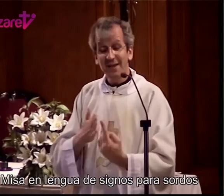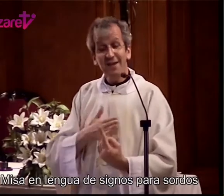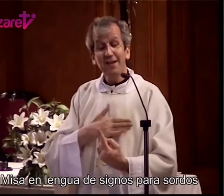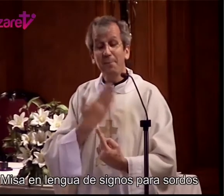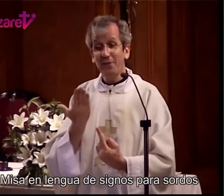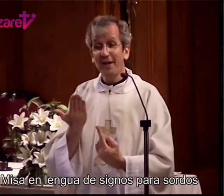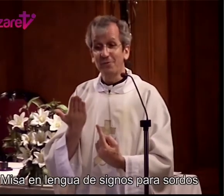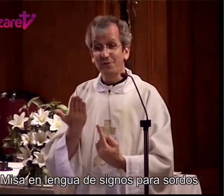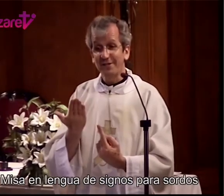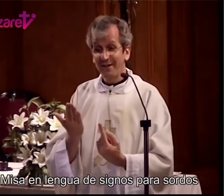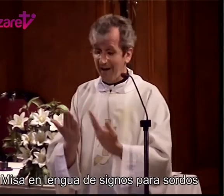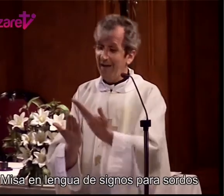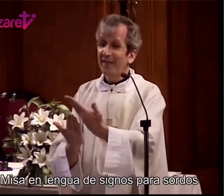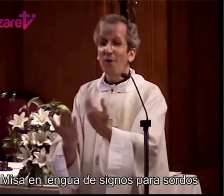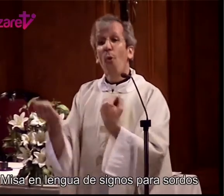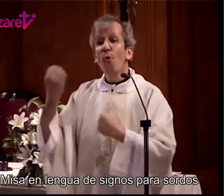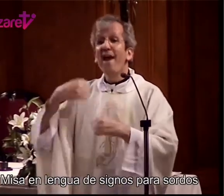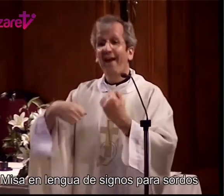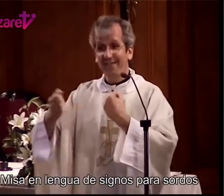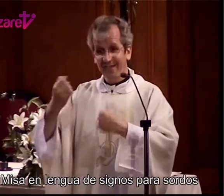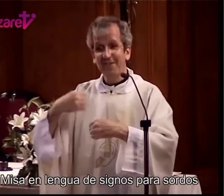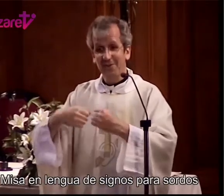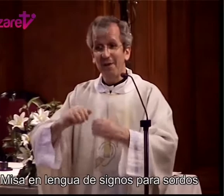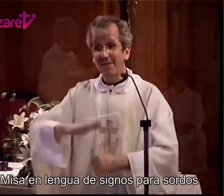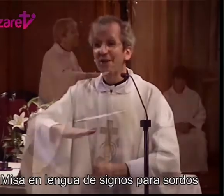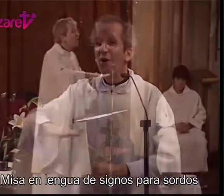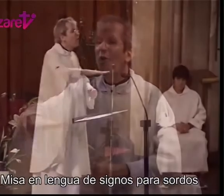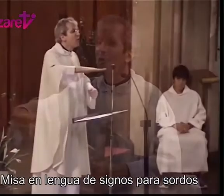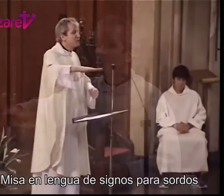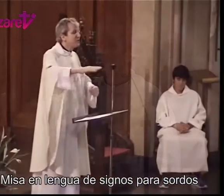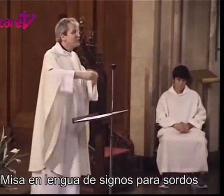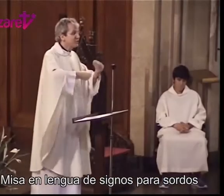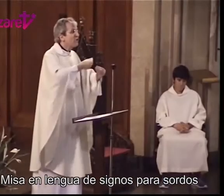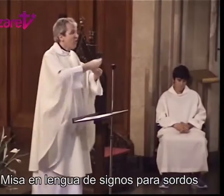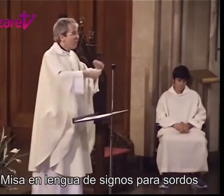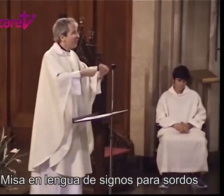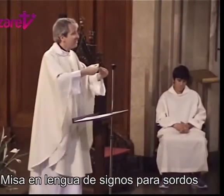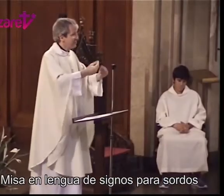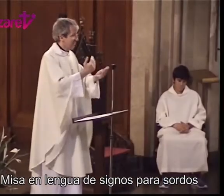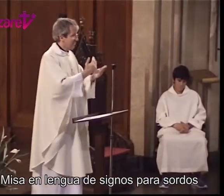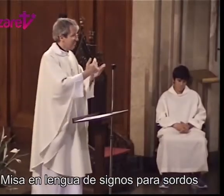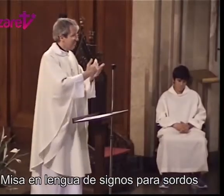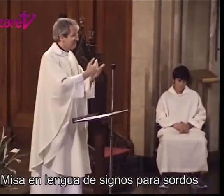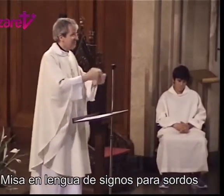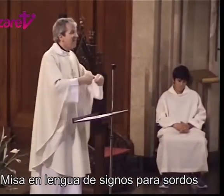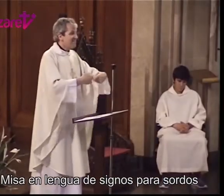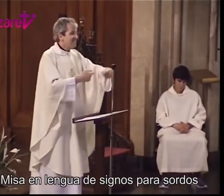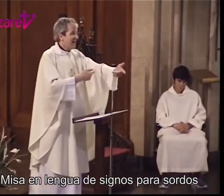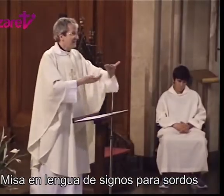que podríamos hacer un ejercicio, a veces con los niños lo he hecho en el colegio, de darles